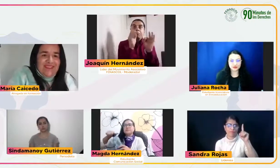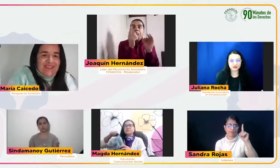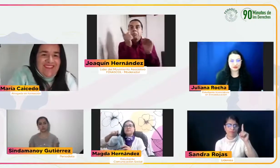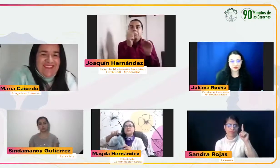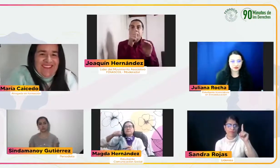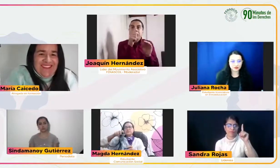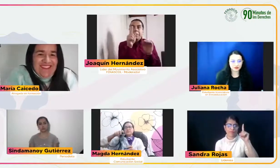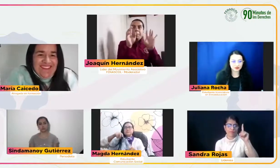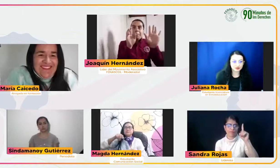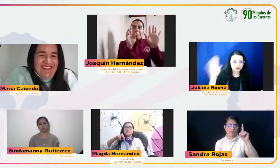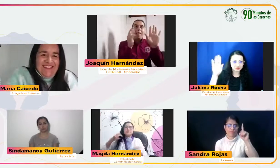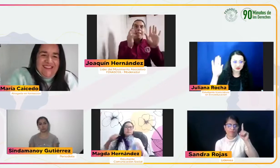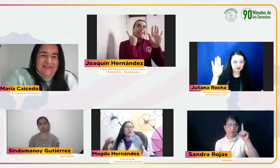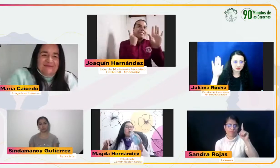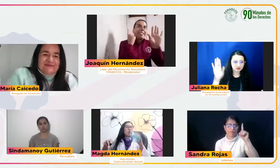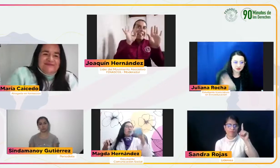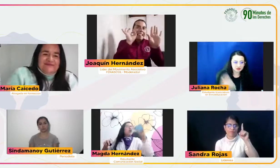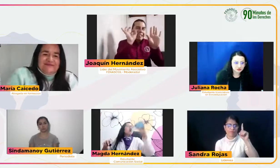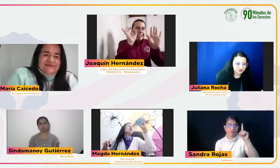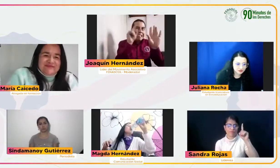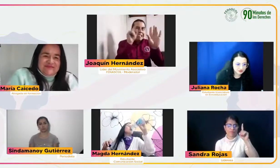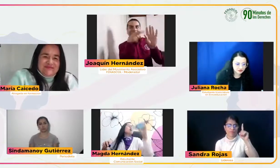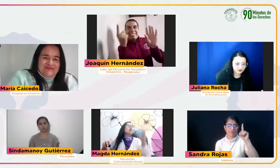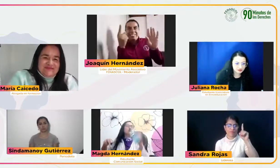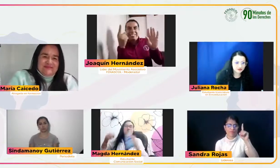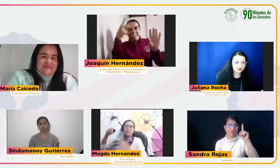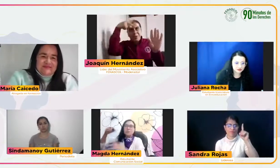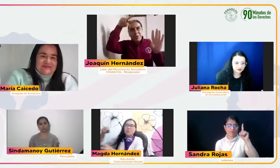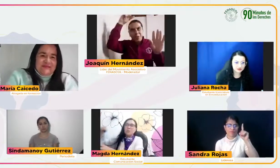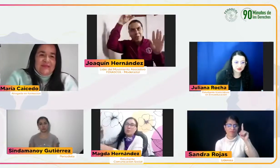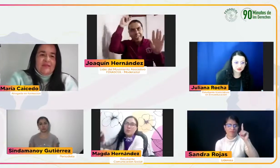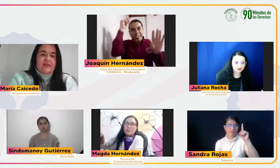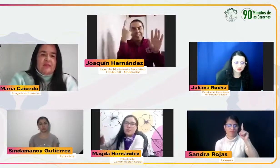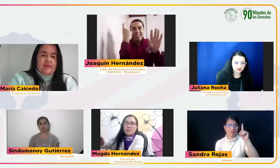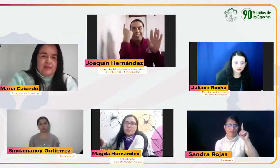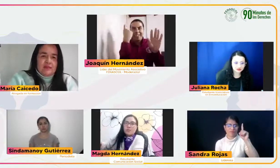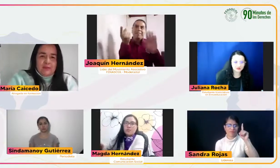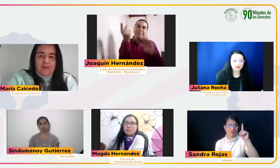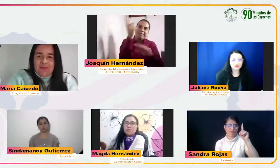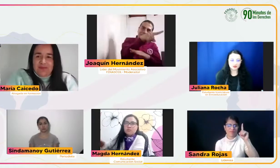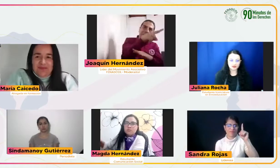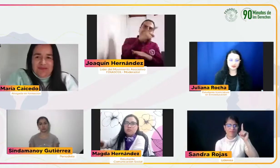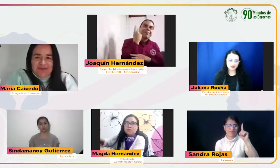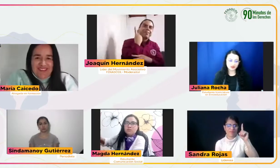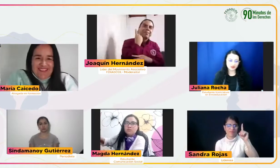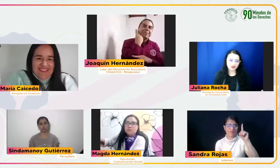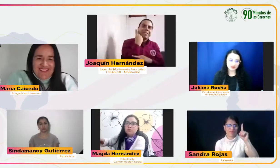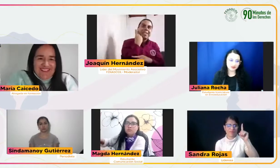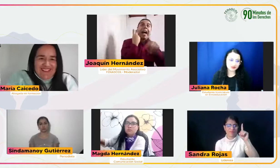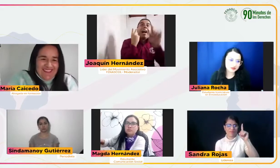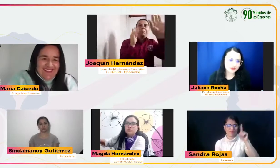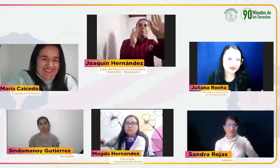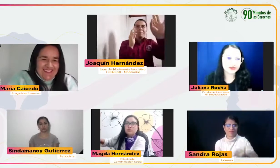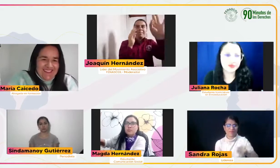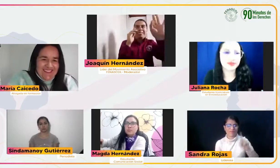Muy bien, por allí también veo algunas intenciones de participar. Vamos a darle la palabra a María Cristina si estás de acuerdo